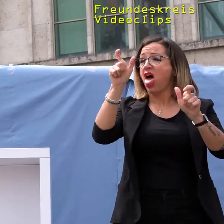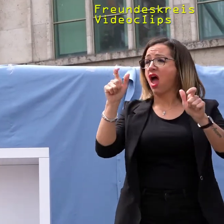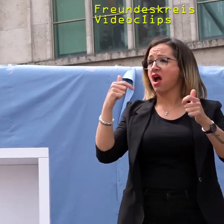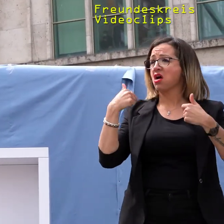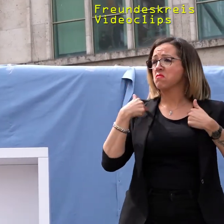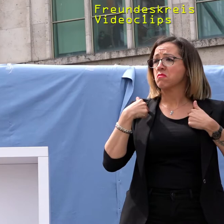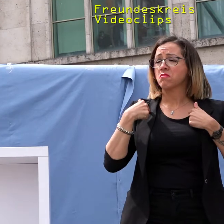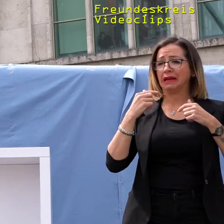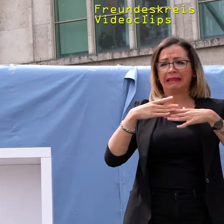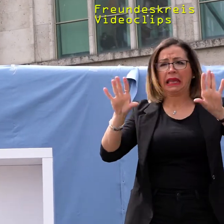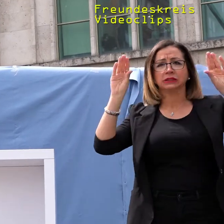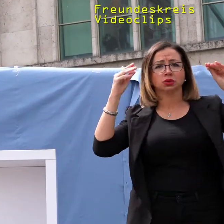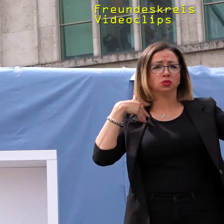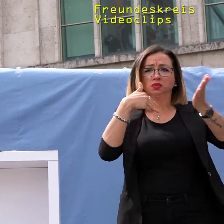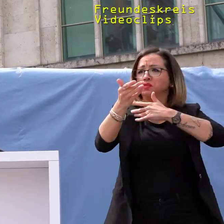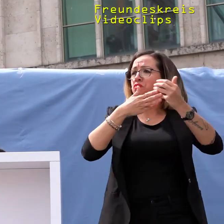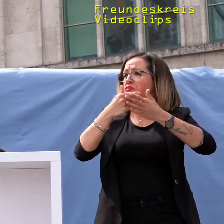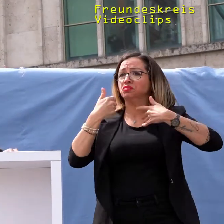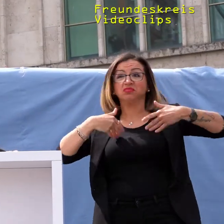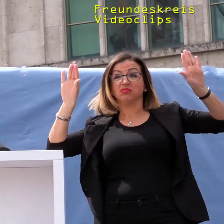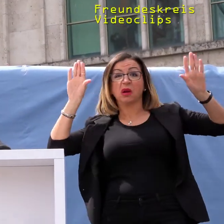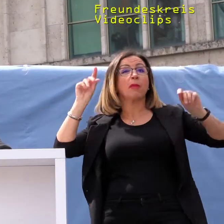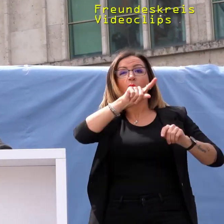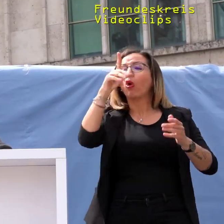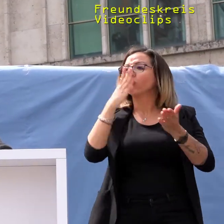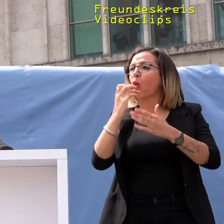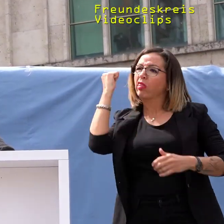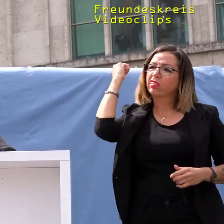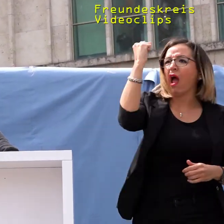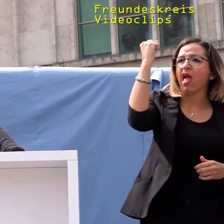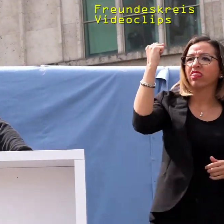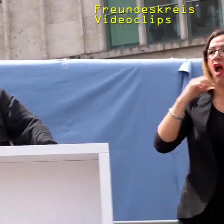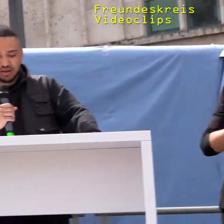Täter. Und das hier ist ein Aufruf, die Ketten des Schweigens zu brechen.